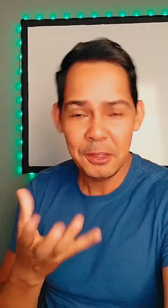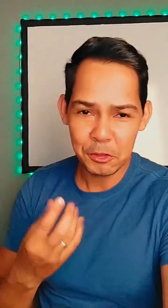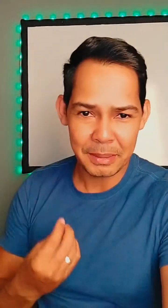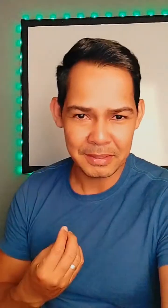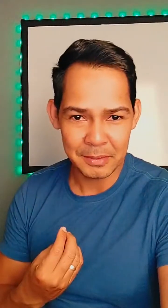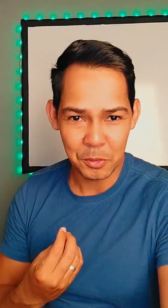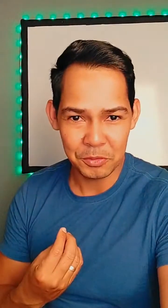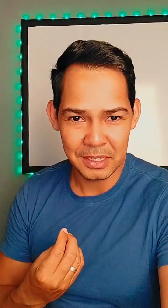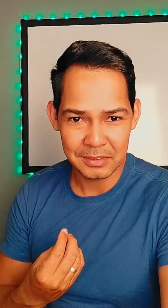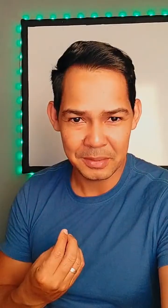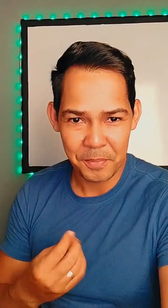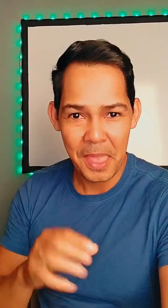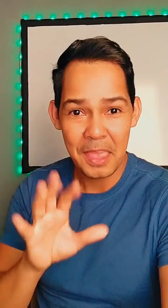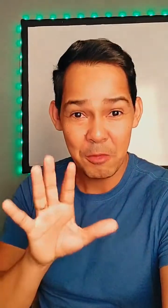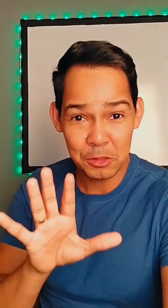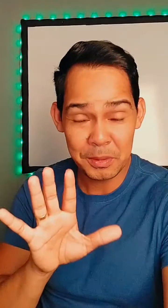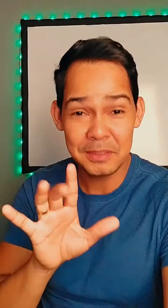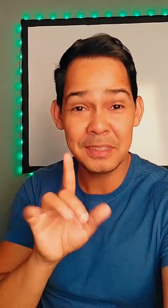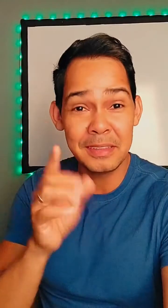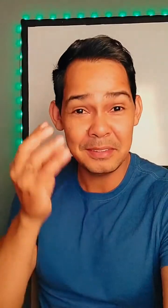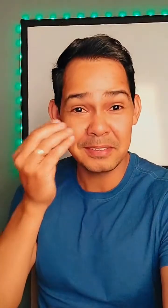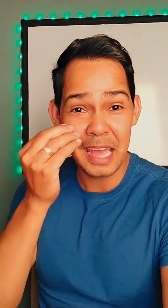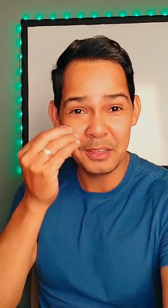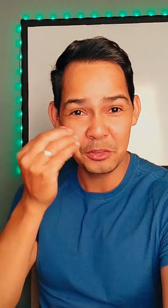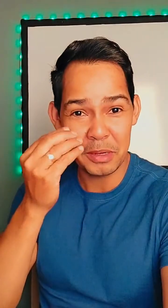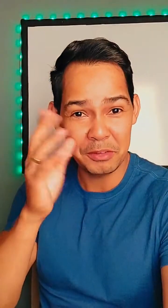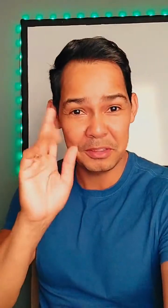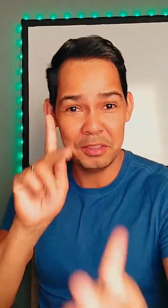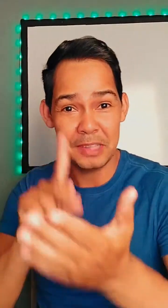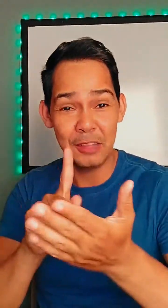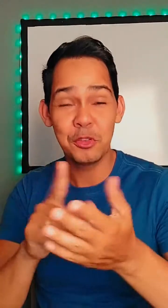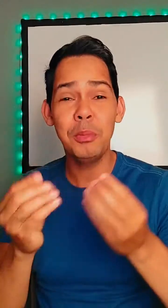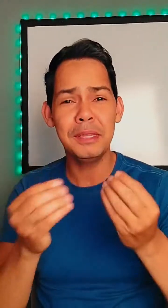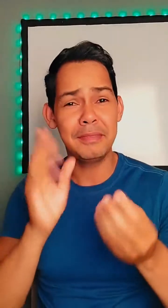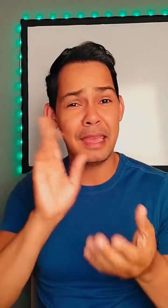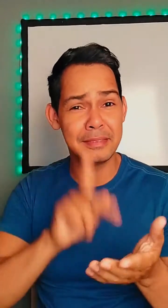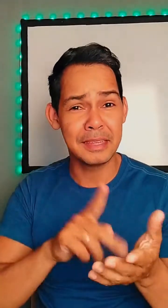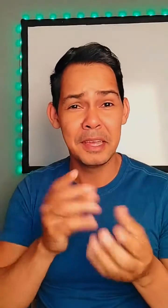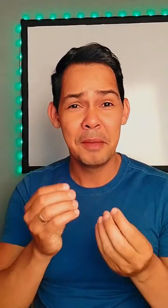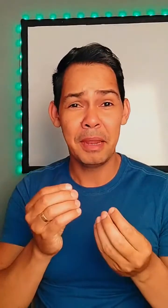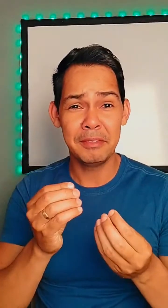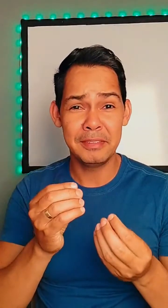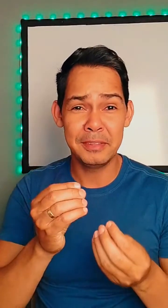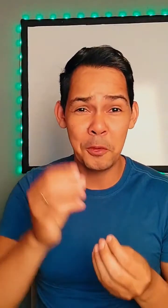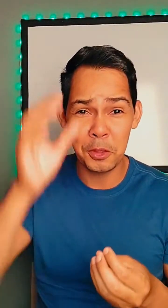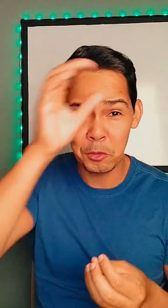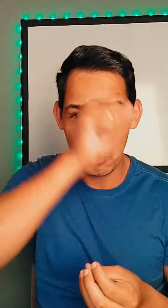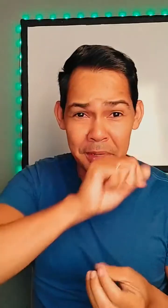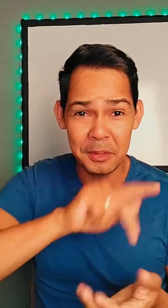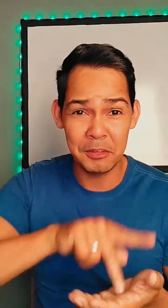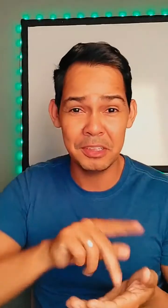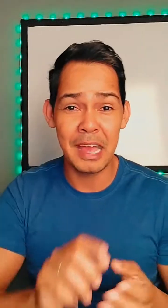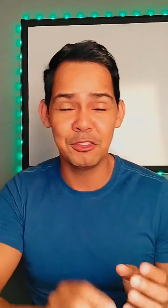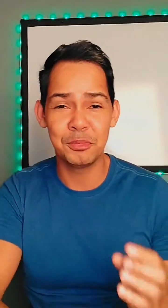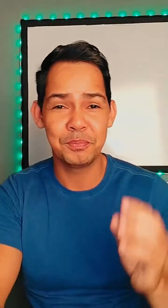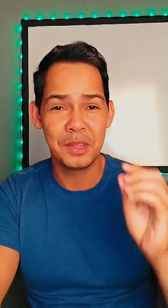passar essa confiança. E você precisa testar isso para ver se é verdade. Como que testa para ver se o que eu estou aprendendo é verdade?